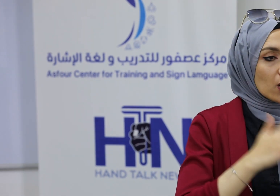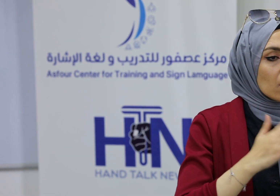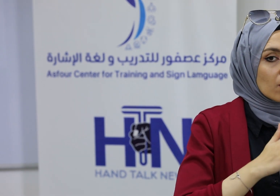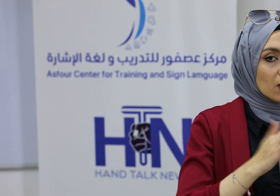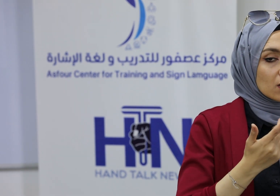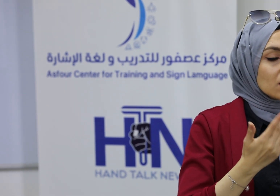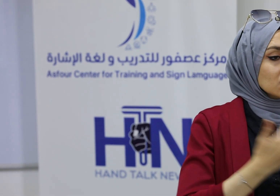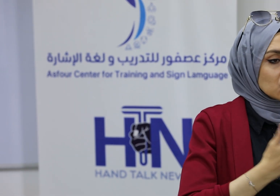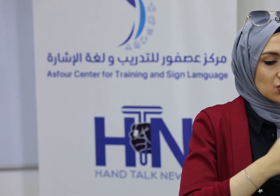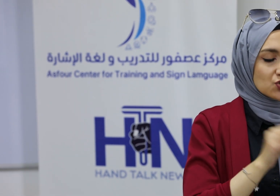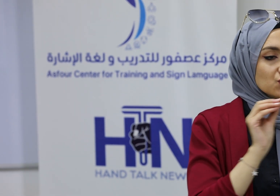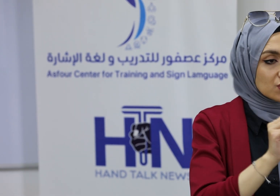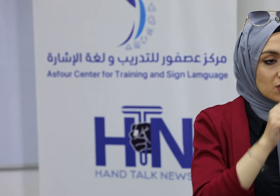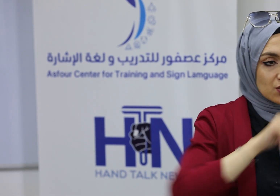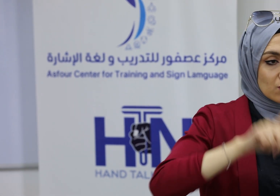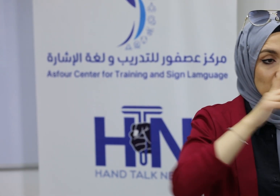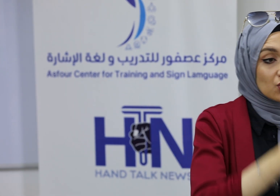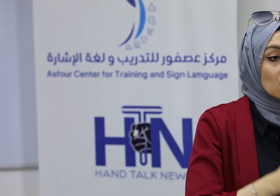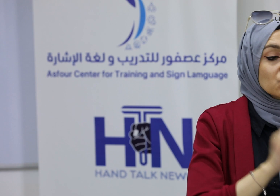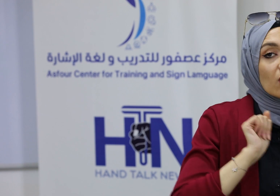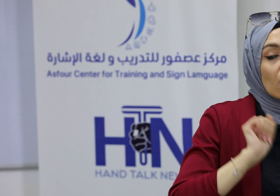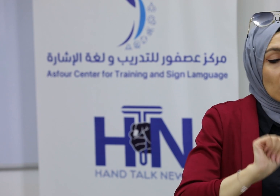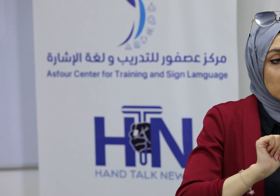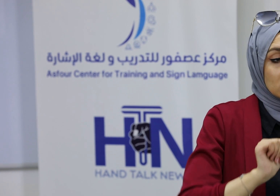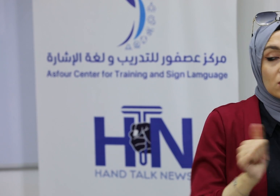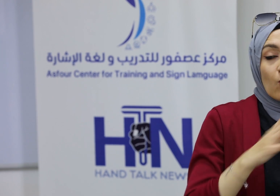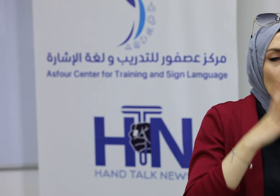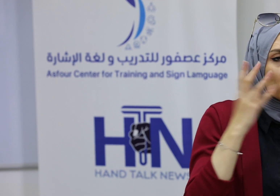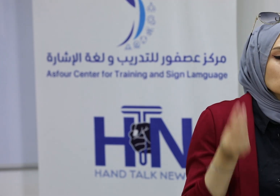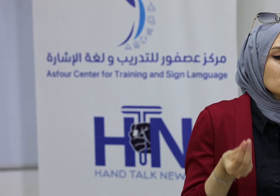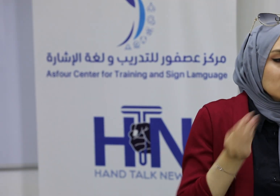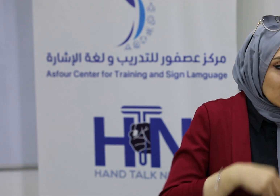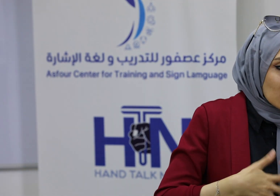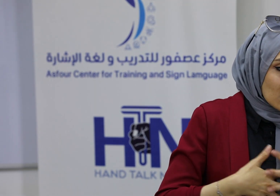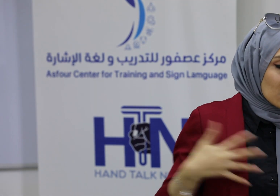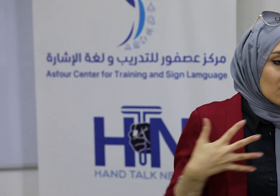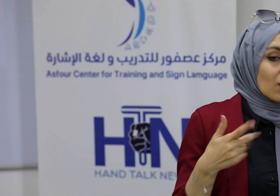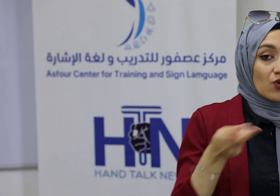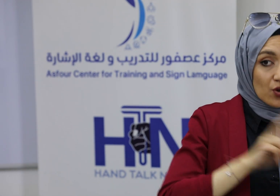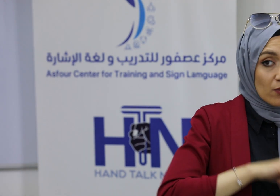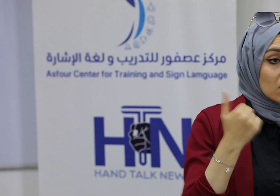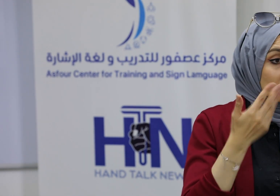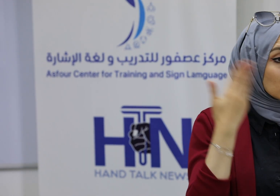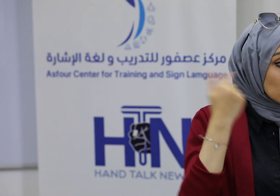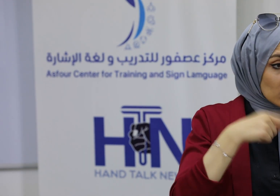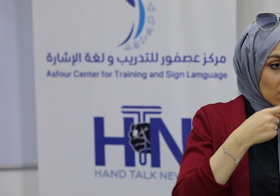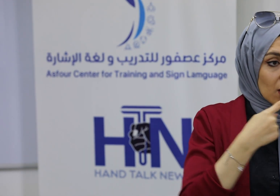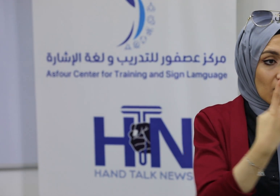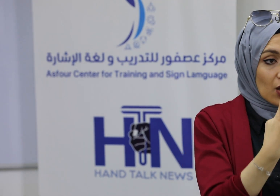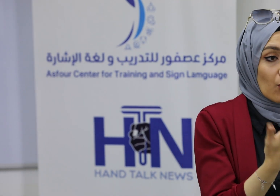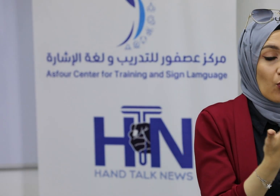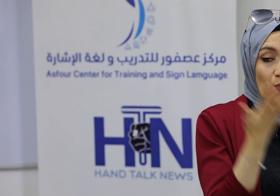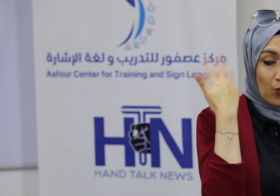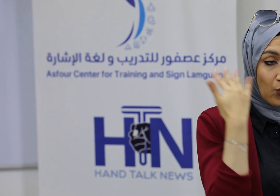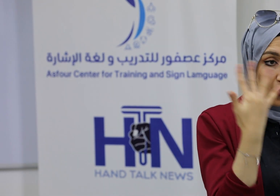اول مره بسمع انه المركز. وانا كثير فعلا سعيده ومبسوطه، وطلبت قبل حوالي 4 أو 5 سنوات انه نعمل دورات في الجامعات